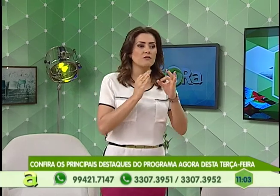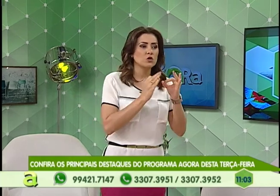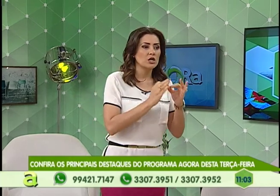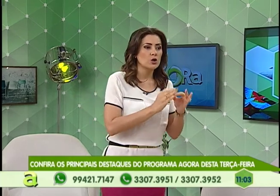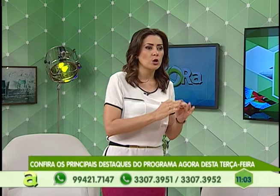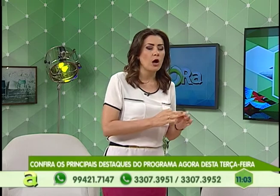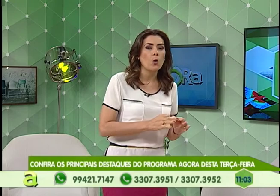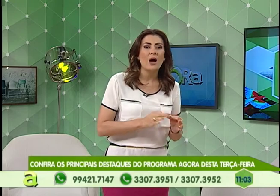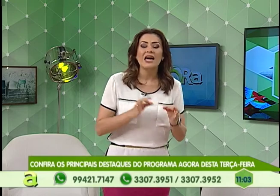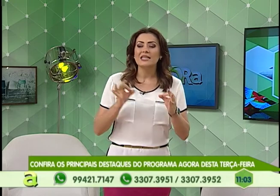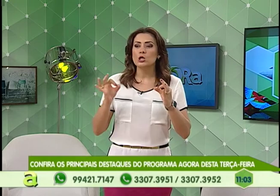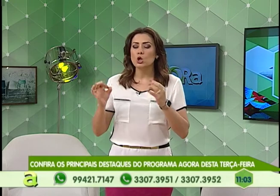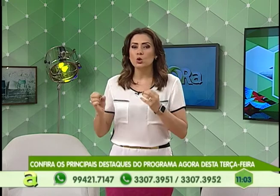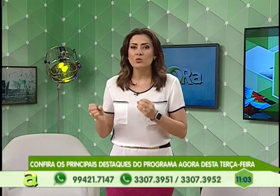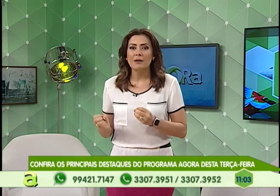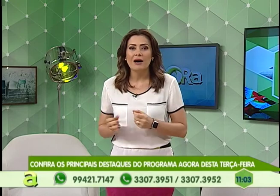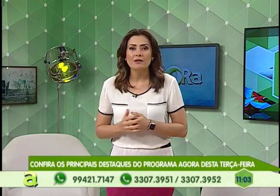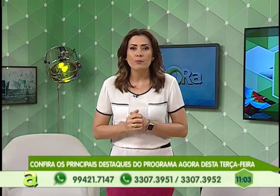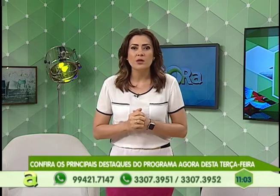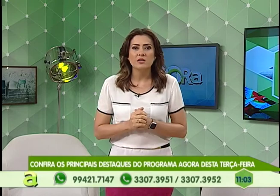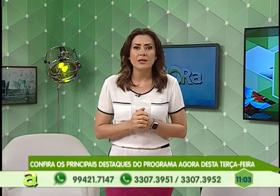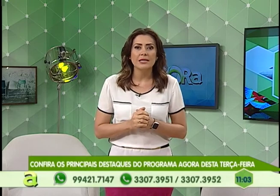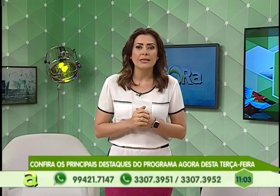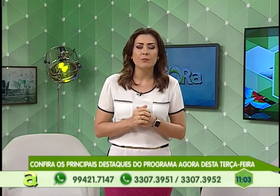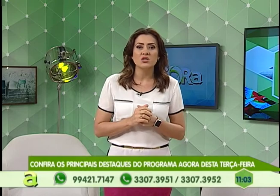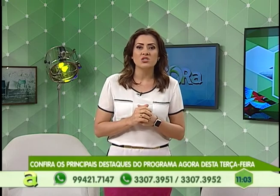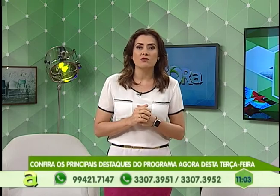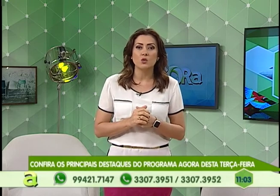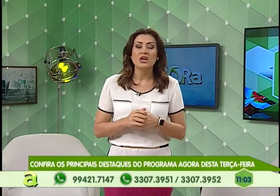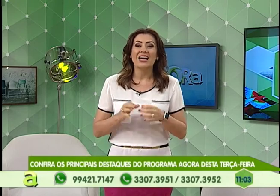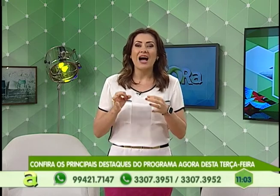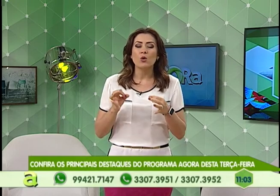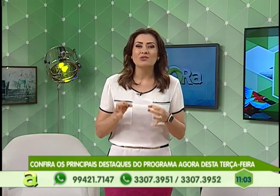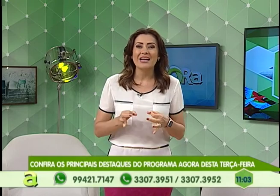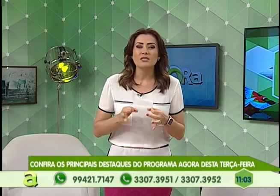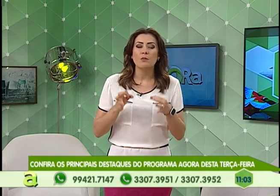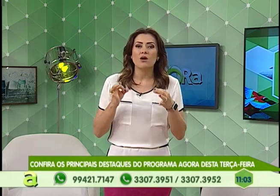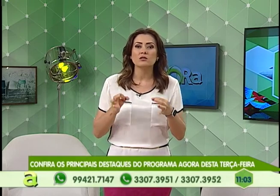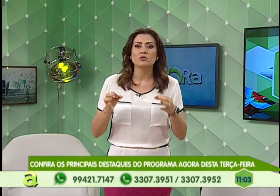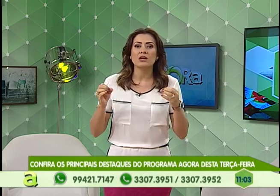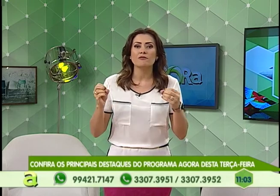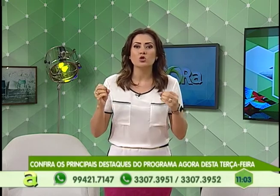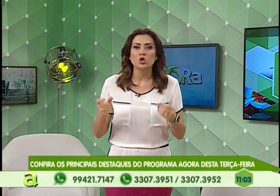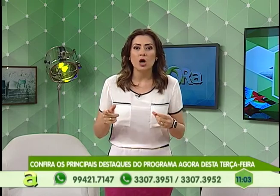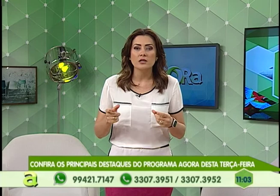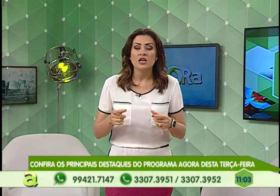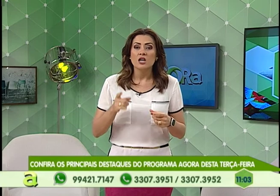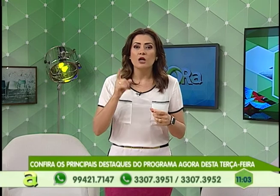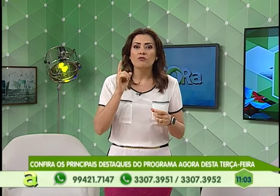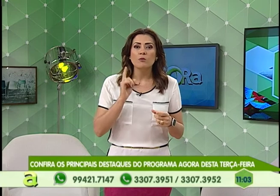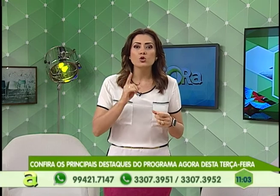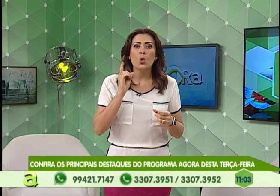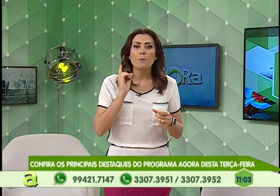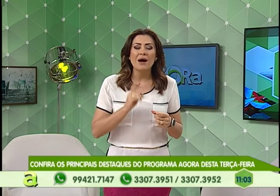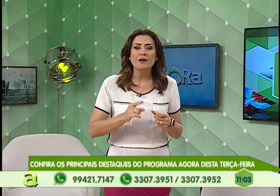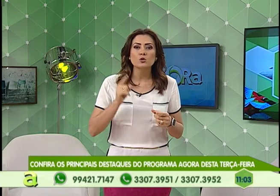investigador na rua, tem todo um trabalho da polícia militar e da polícia civil. Acontece por causa do tráfico de drogas. Não vamos culpar os